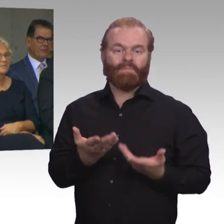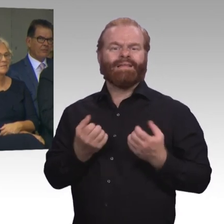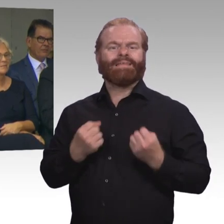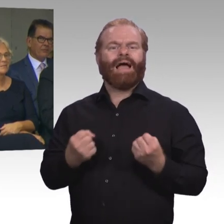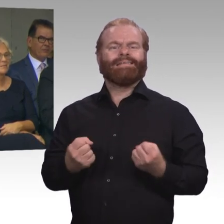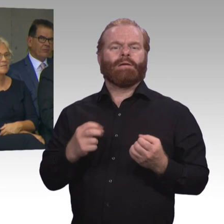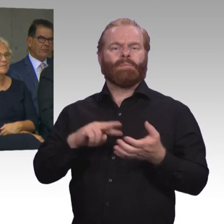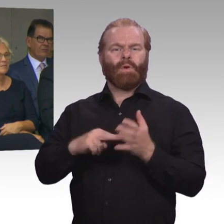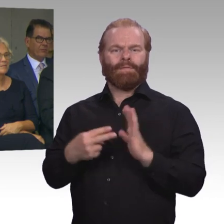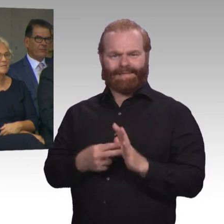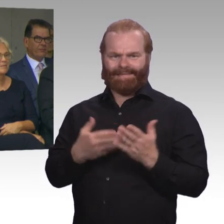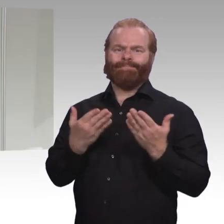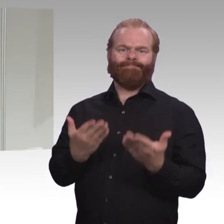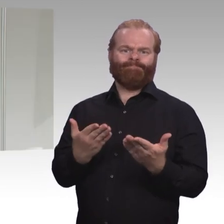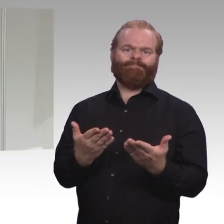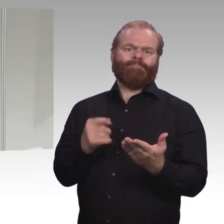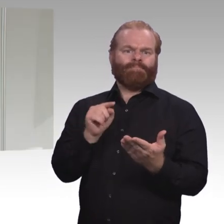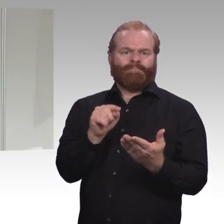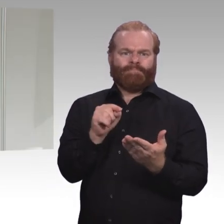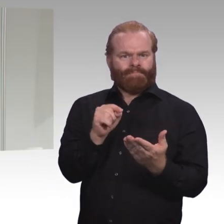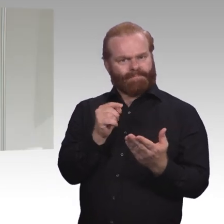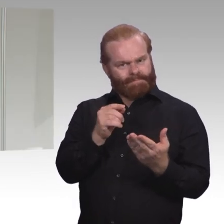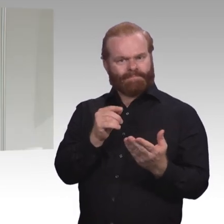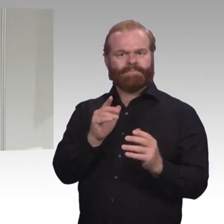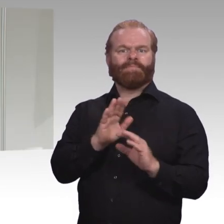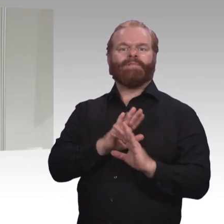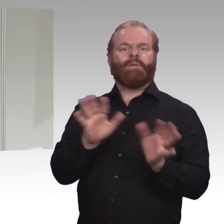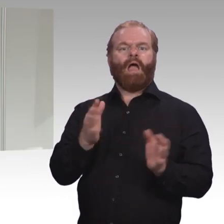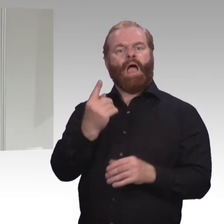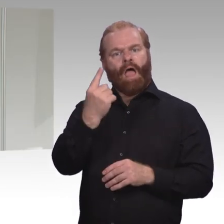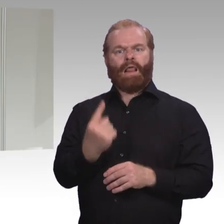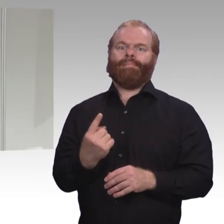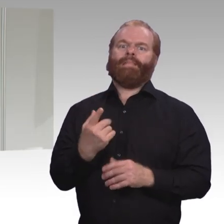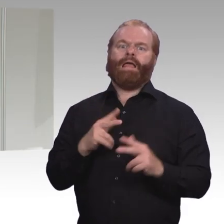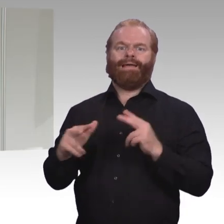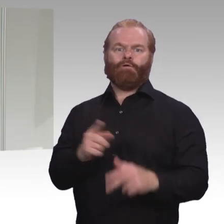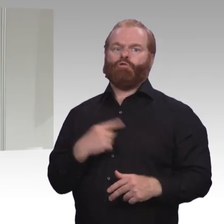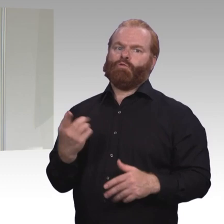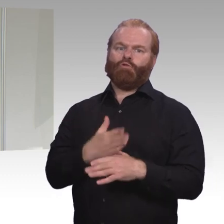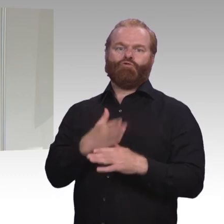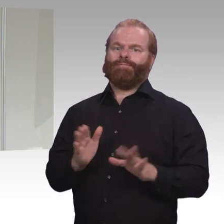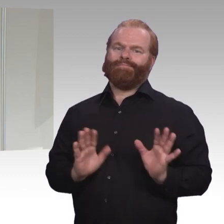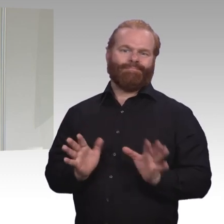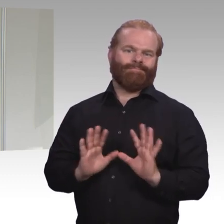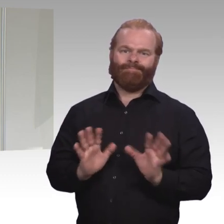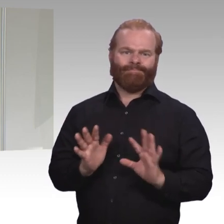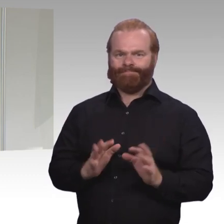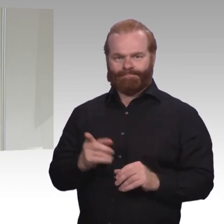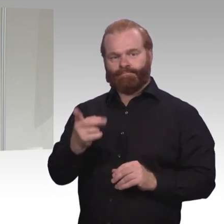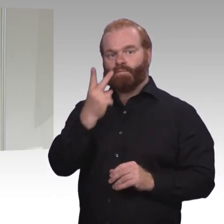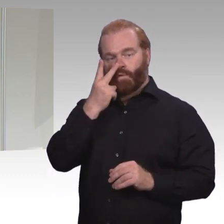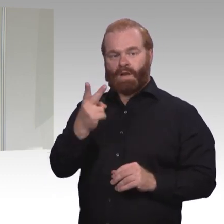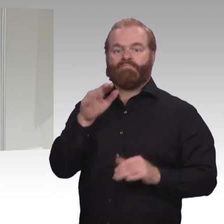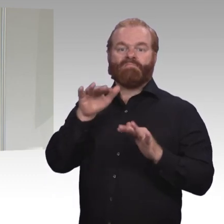gegenüber, das sich über Jahre außen- und sicherheitspolitische Expertise angeeignet hat, und es besitzt eigene